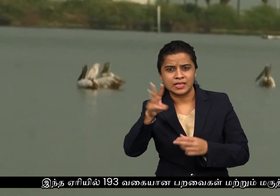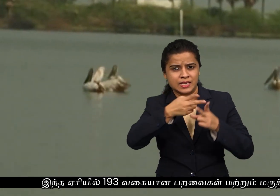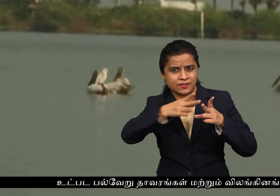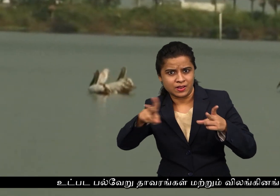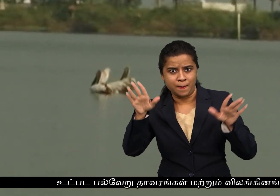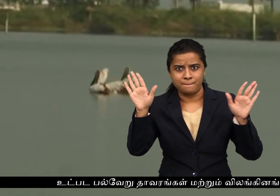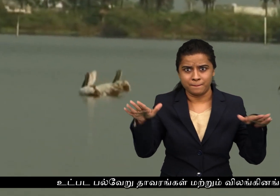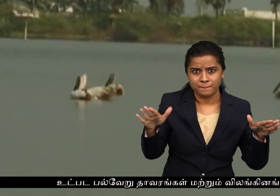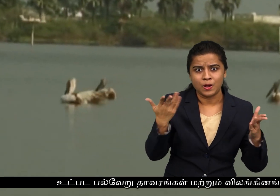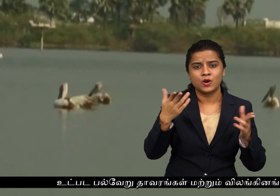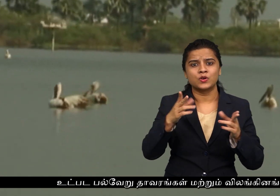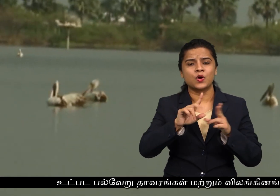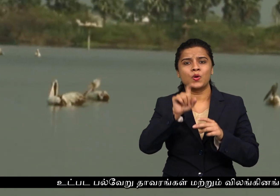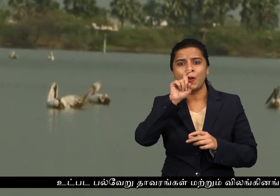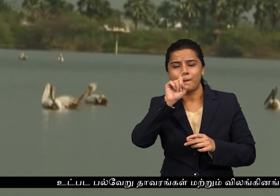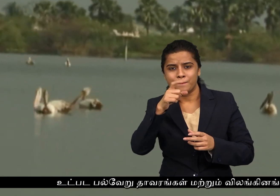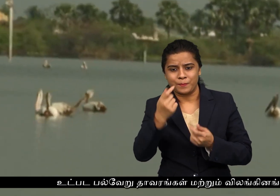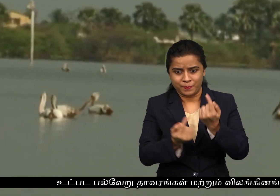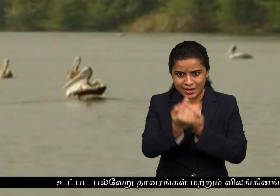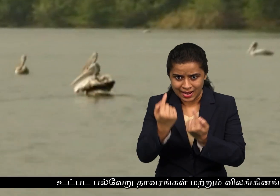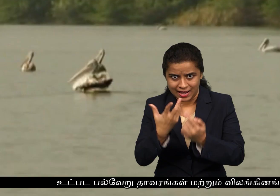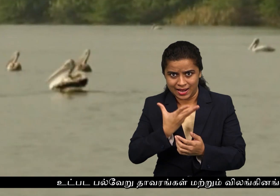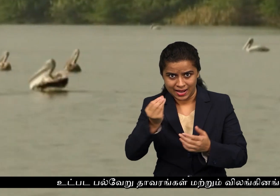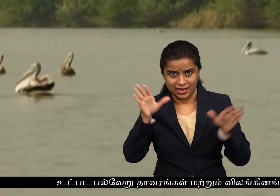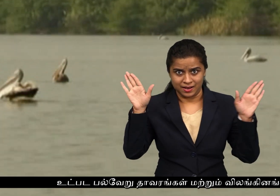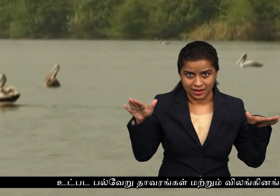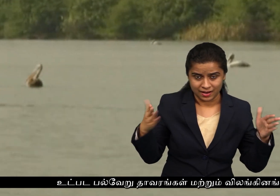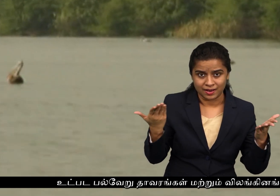தாவரங்கள் உட்பட பல்வேறு தாவரங்கள் மற்றும் விலங்கினங்கள் உள்ளன.